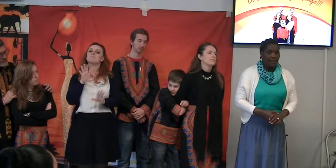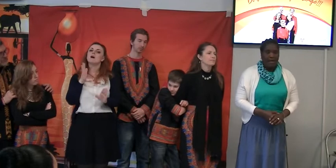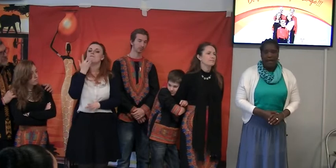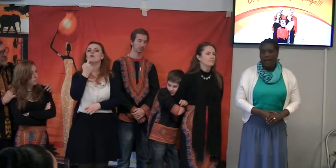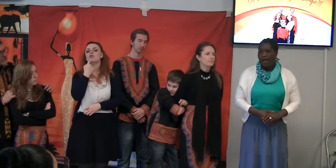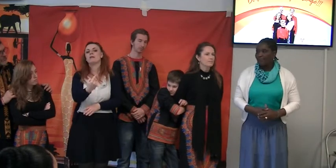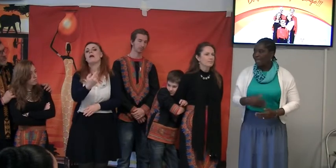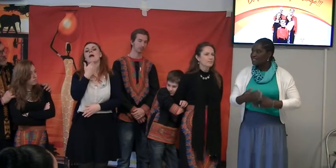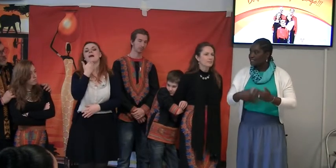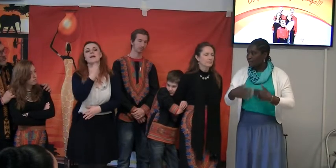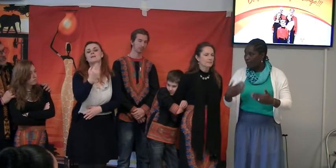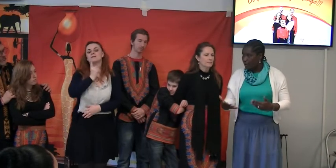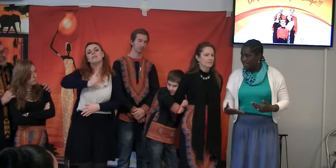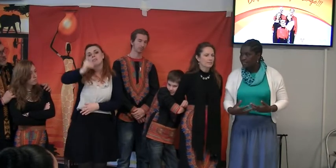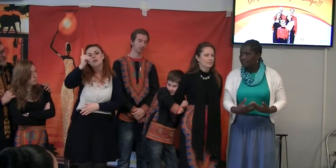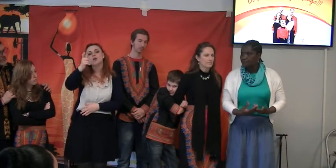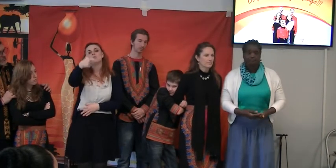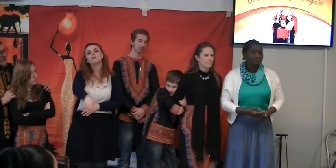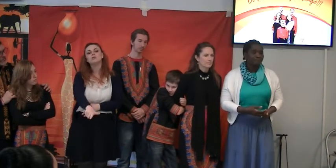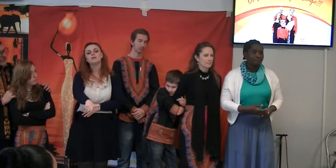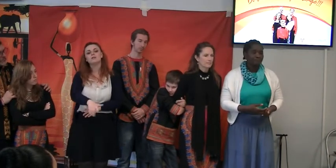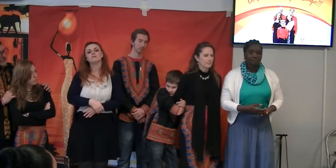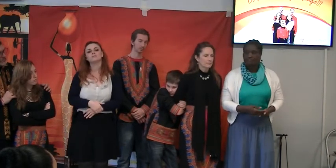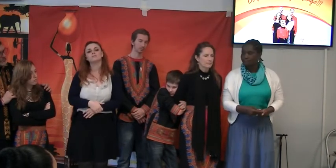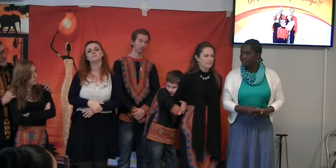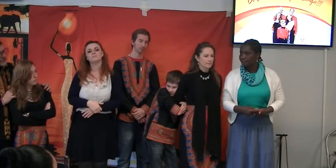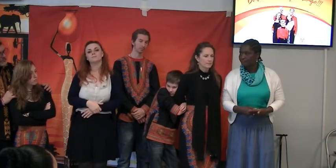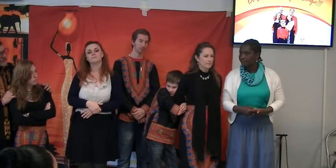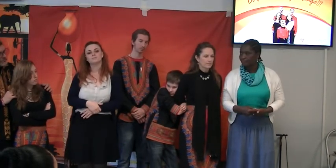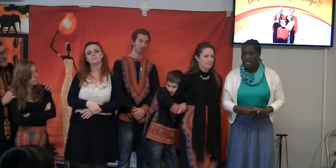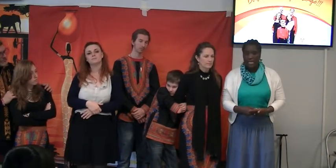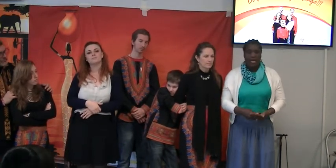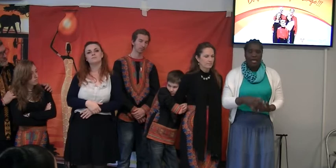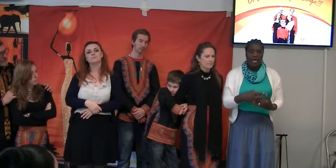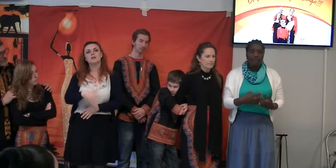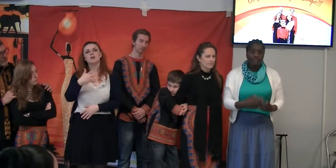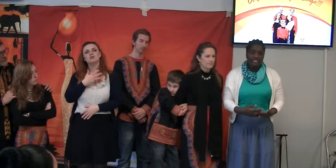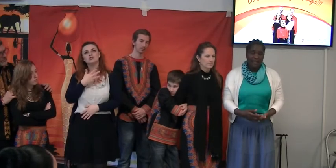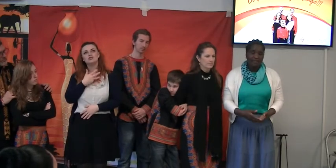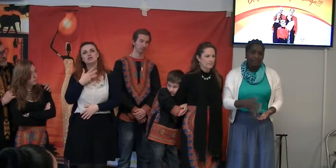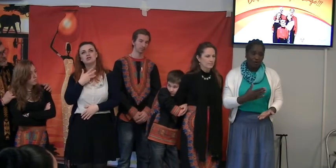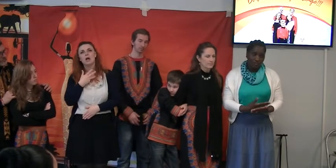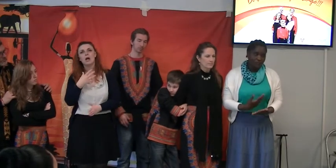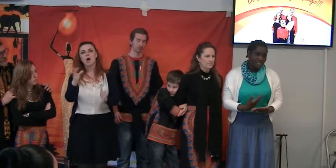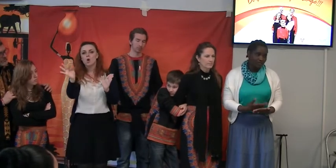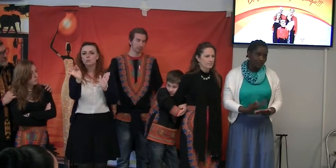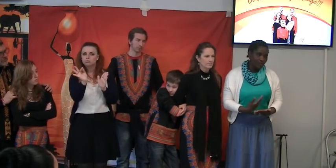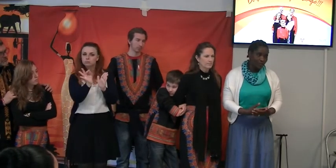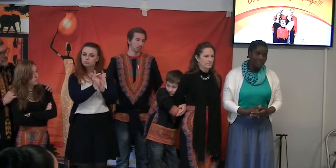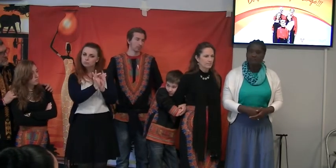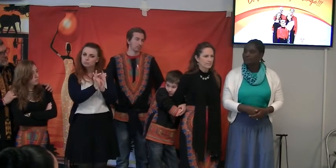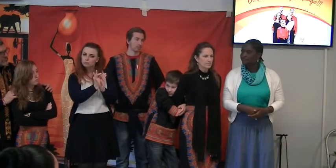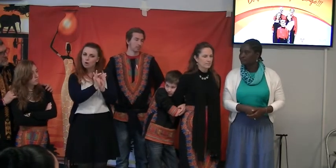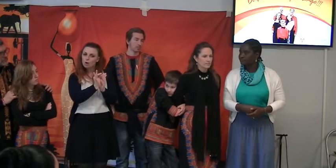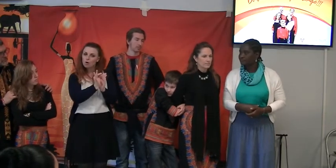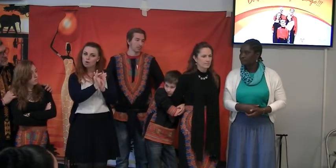Dio. I made it a point. Ho fatto proprio un punto. Every day in the hospital for